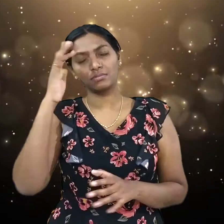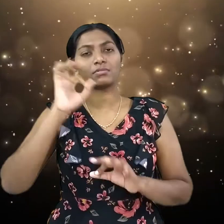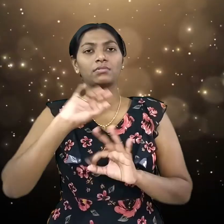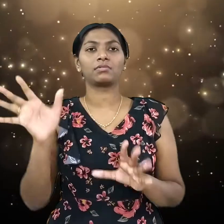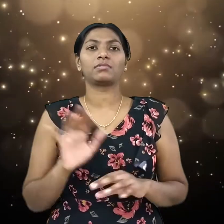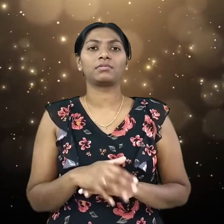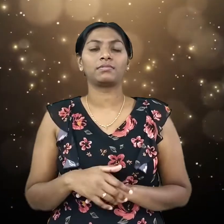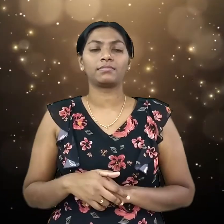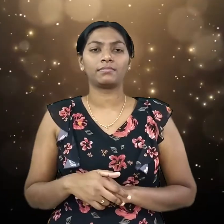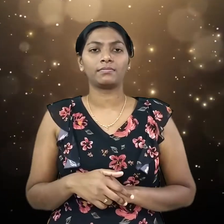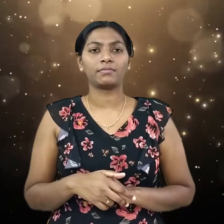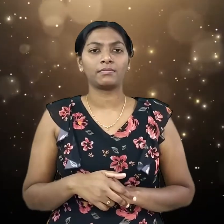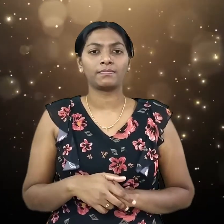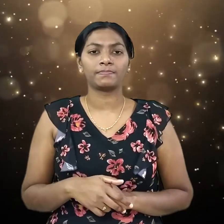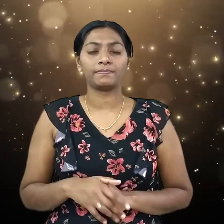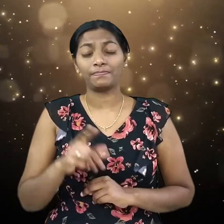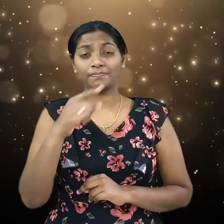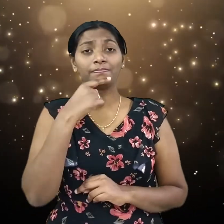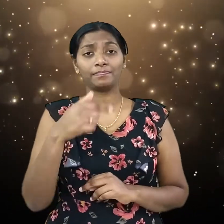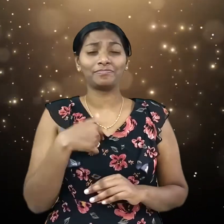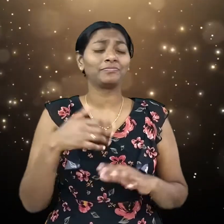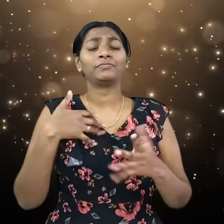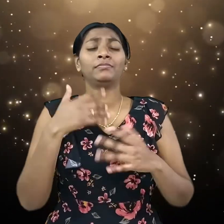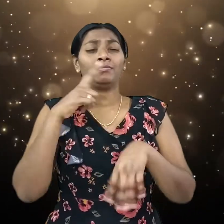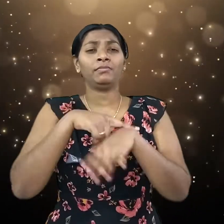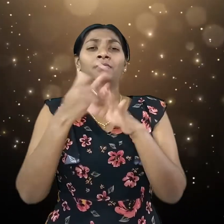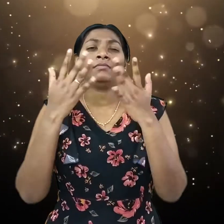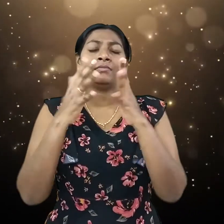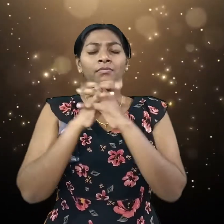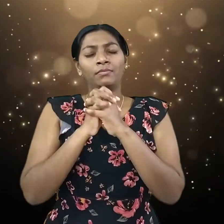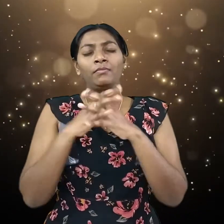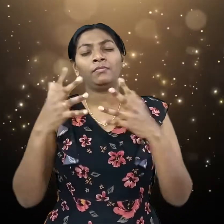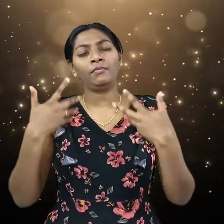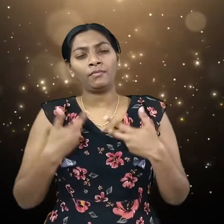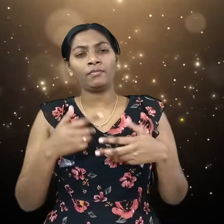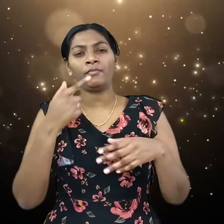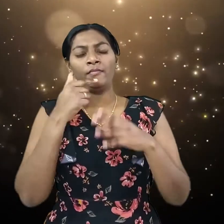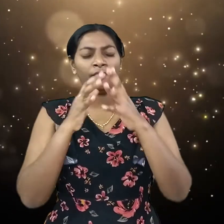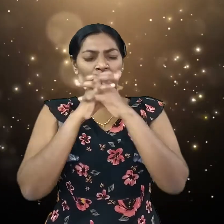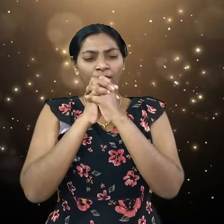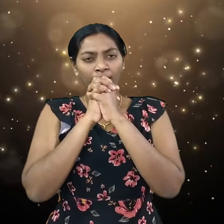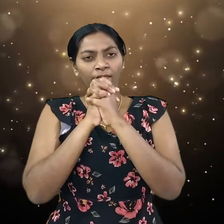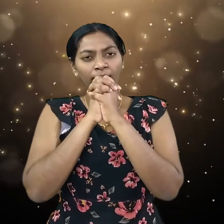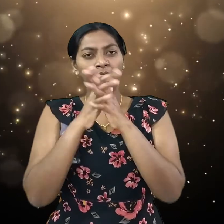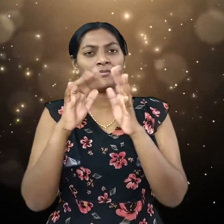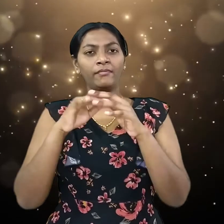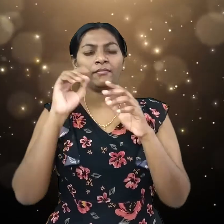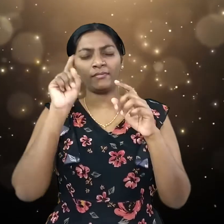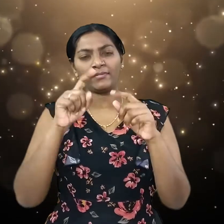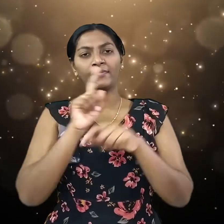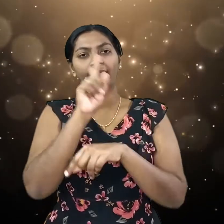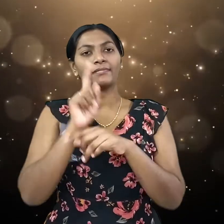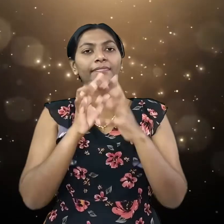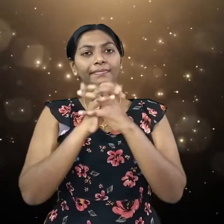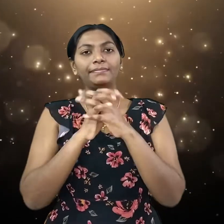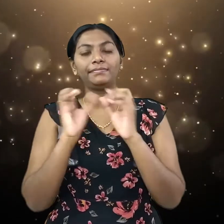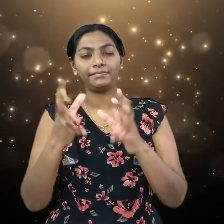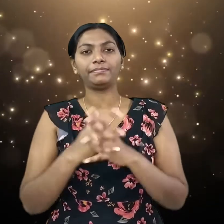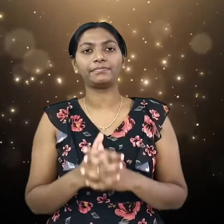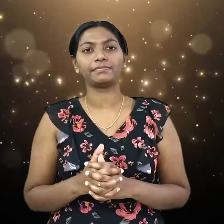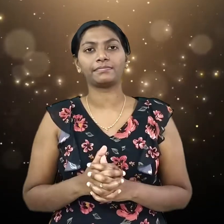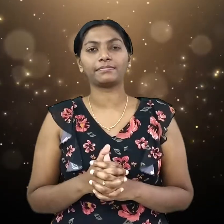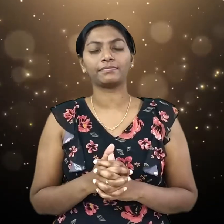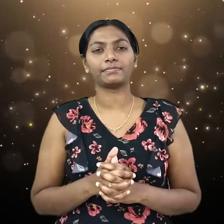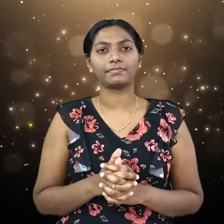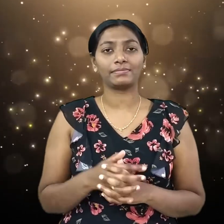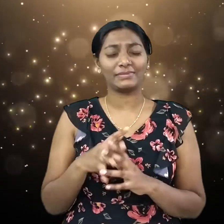और मुझको और आपको पता है। तो आप नहीं कह सकते पास्टर नहीं मैं 10 मिनट प्रार्थना करता हूं थक जाता हूं। मेहनत करो बहन, 1 घंटे प्रार्थना करने की